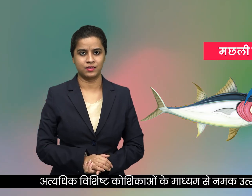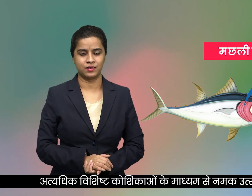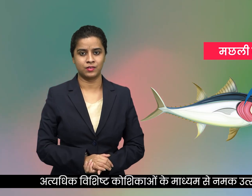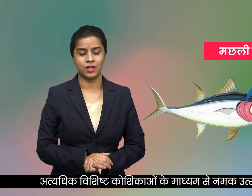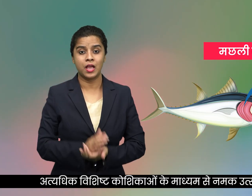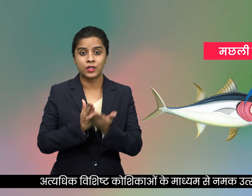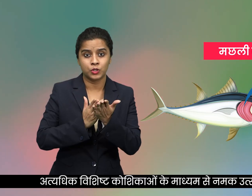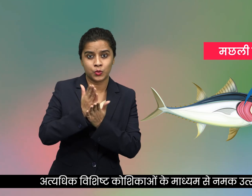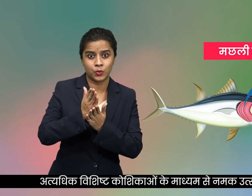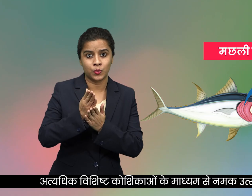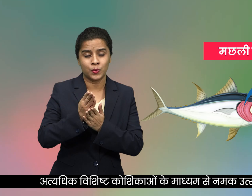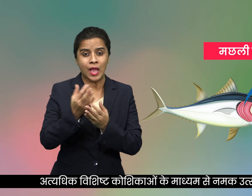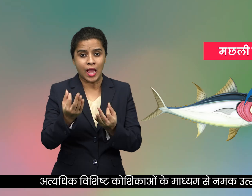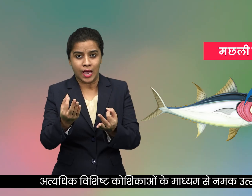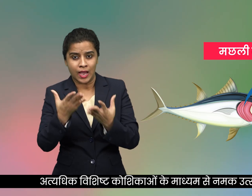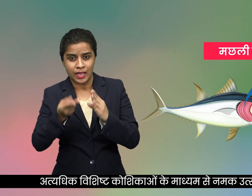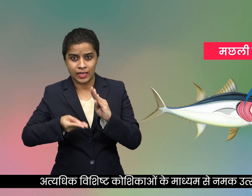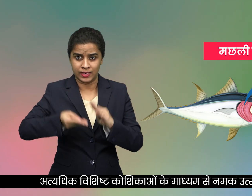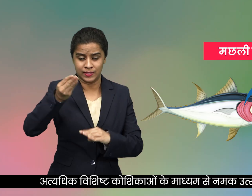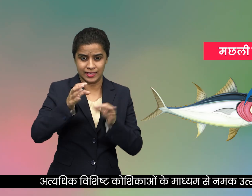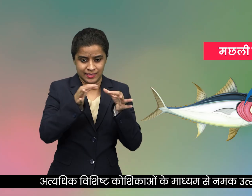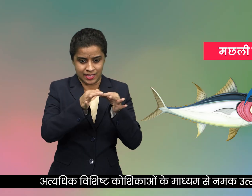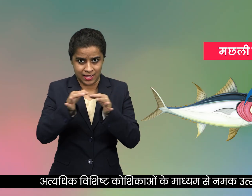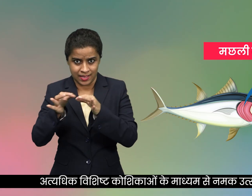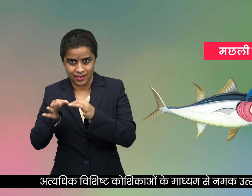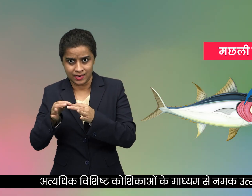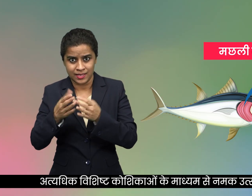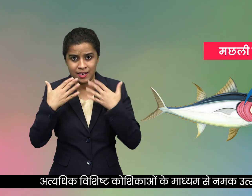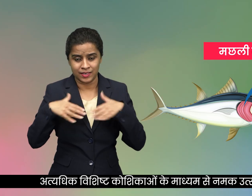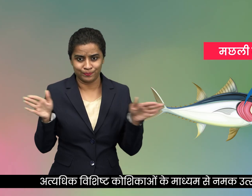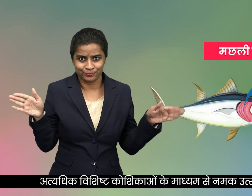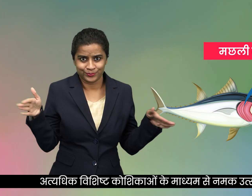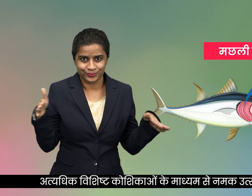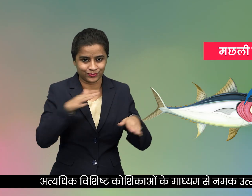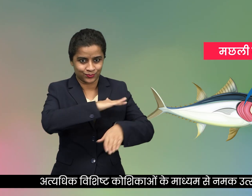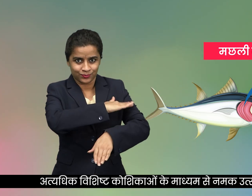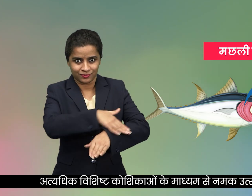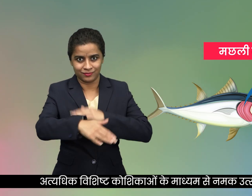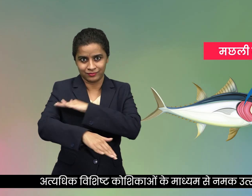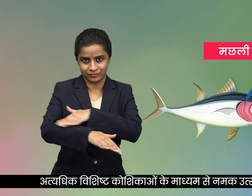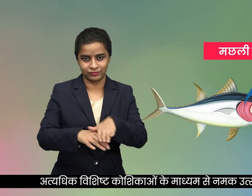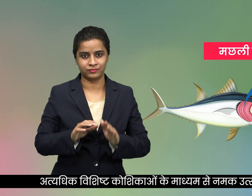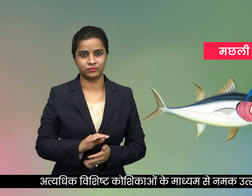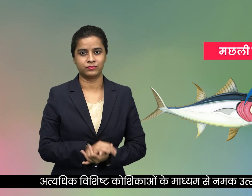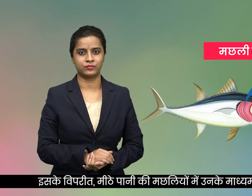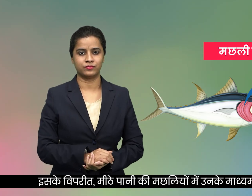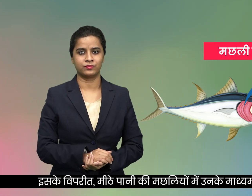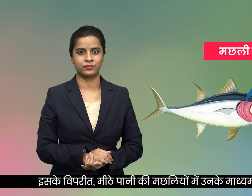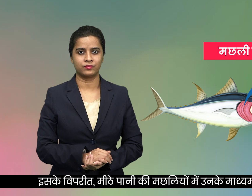अत्यधिक विशिष्ट कोशिकाओं के माध्यम से नमक उत्तेजित करते हैं। इसके